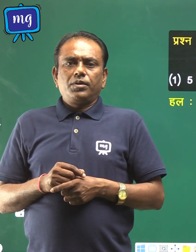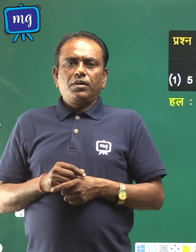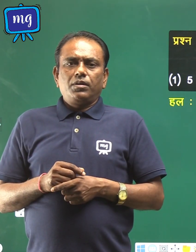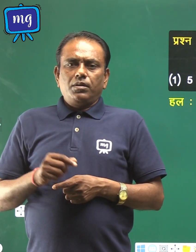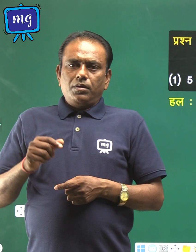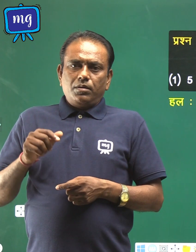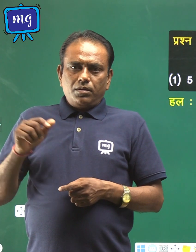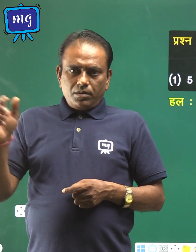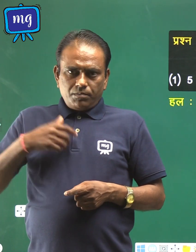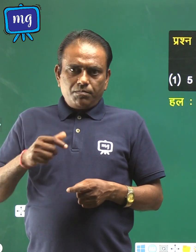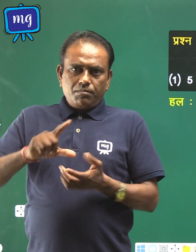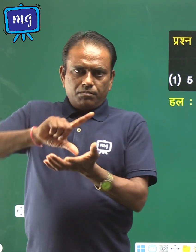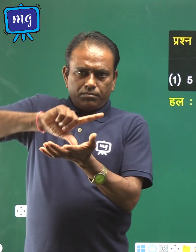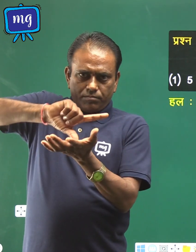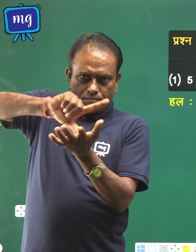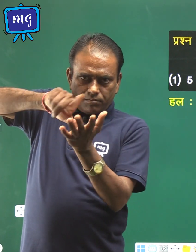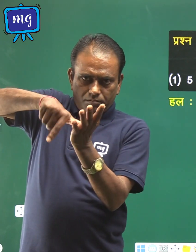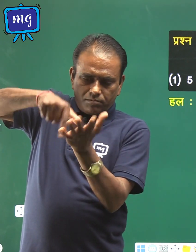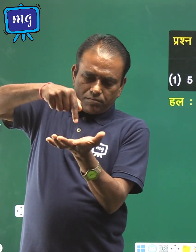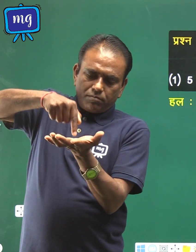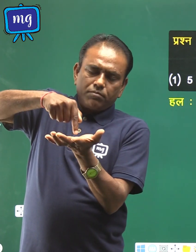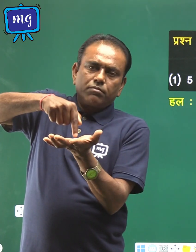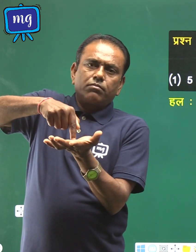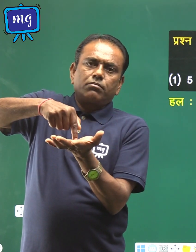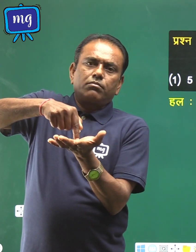हम प्रकार का नोक रखेंगे,